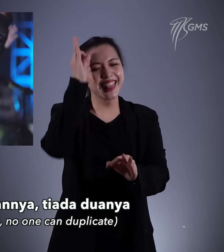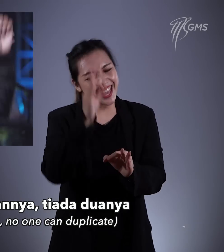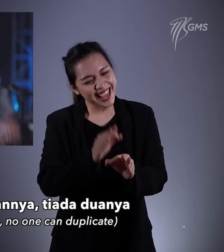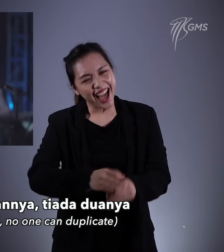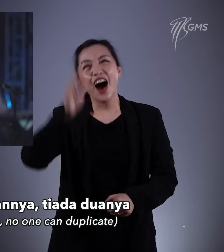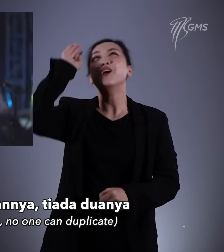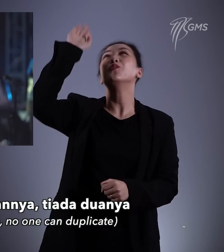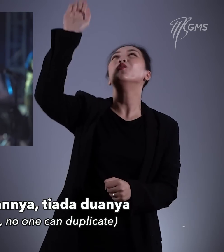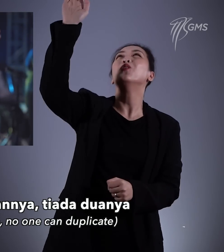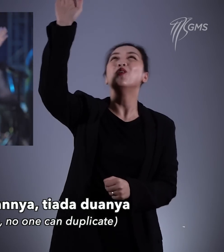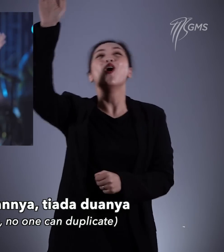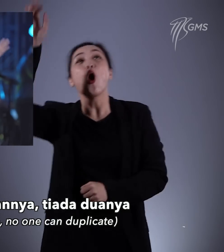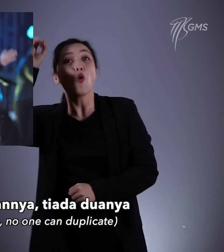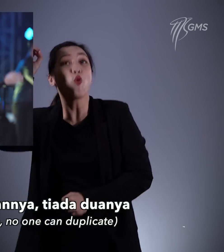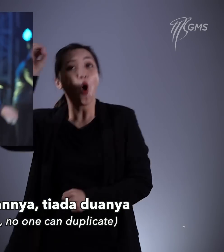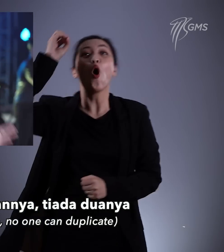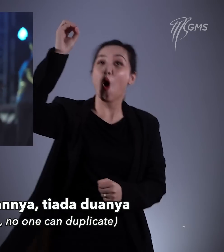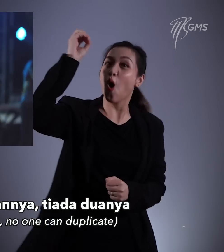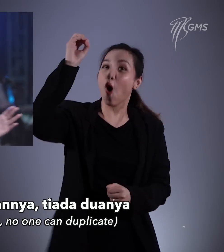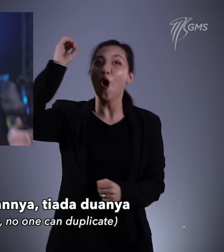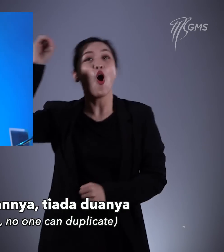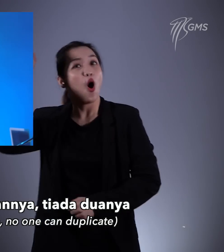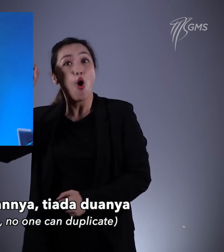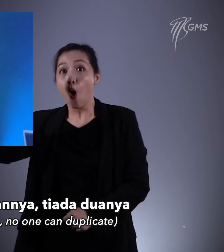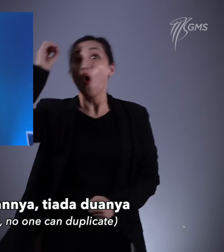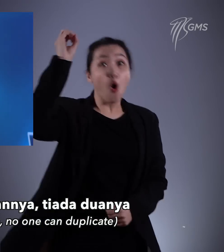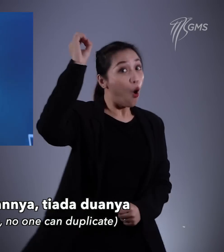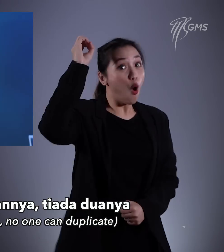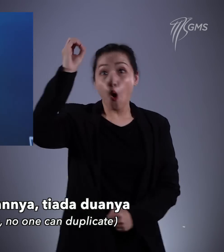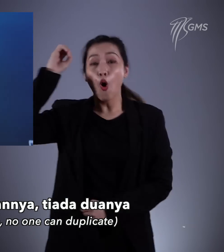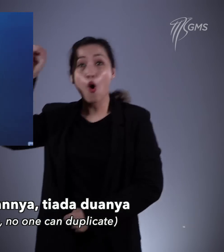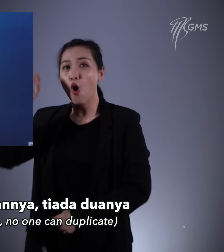kasih setiamu. Oh,